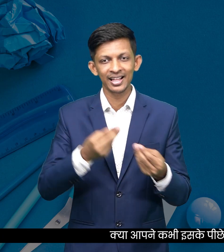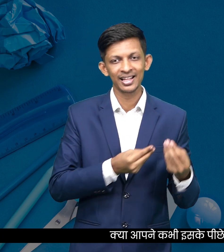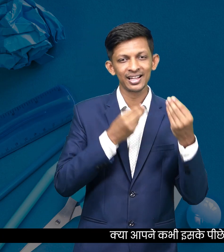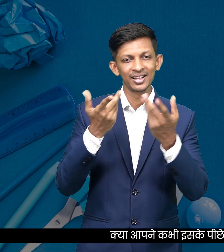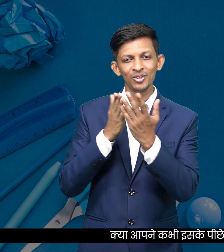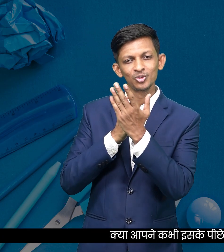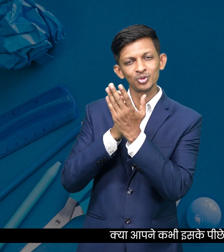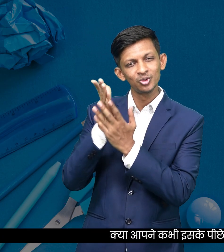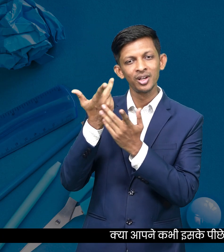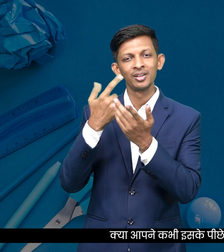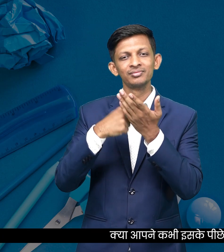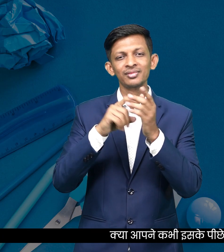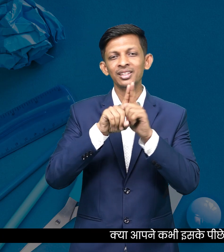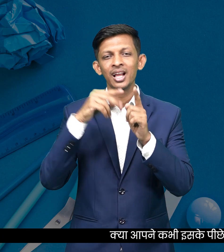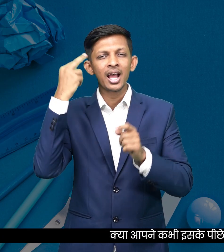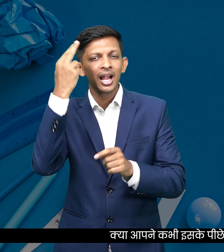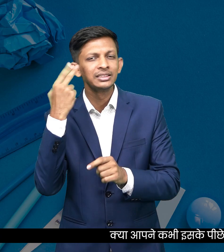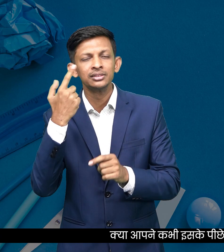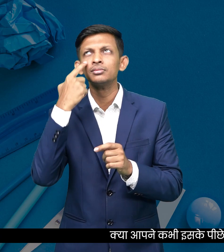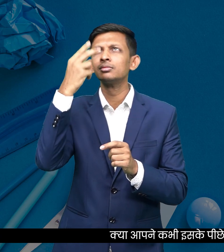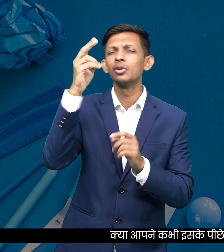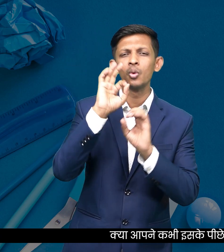के कारण के बारे में सोचा है?